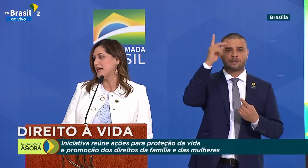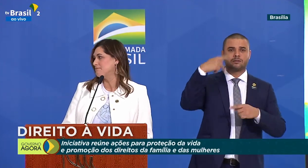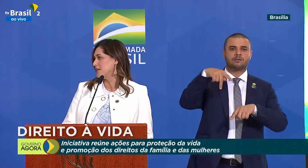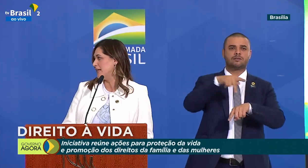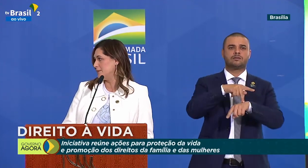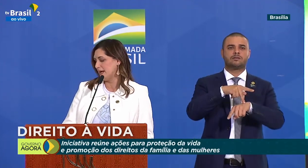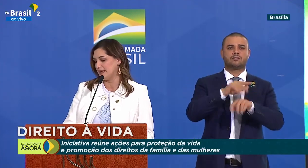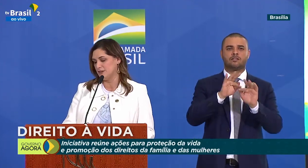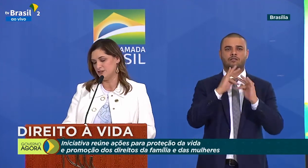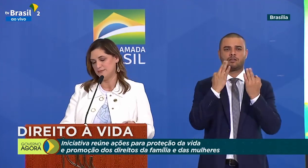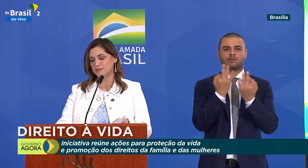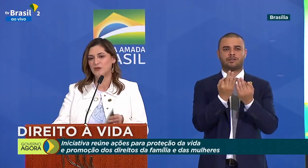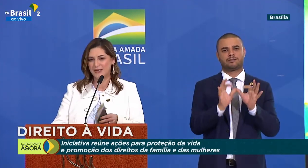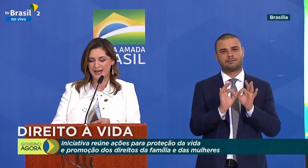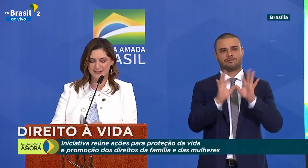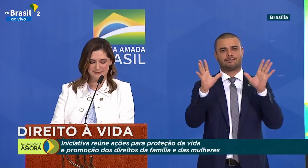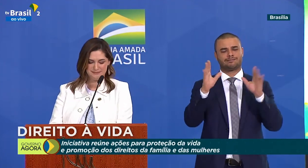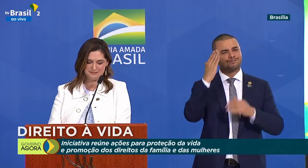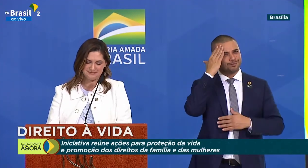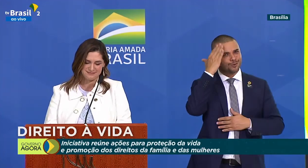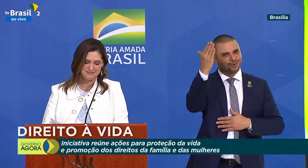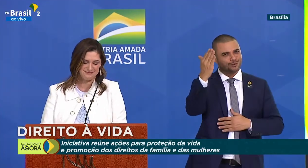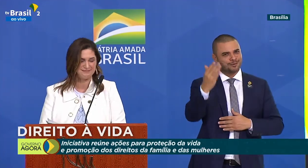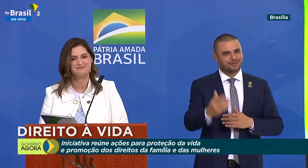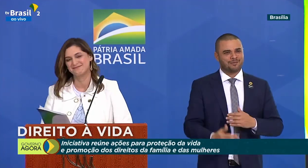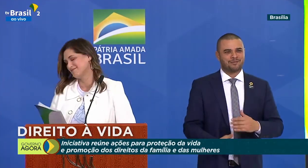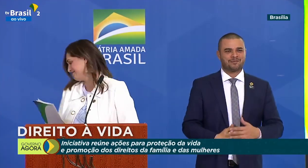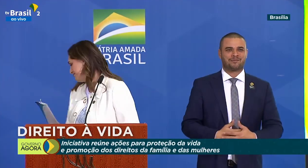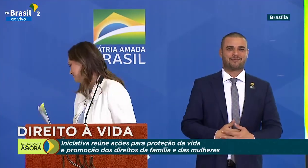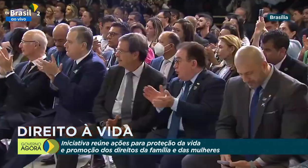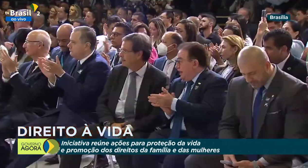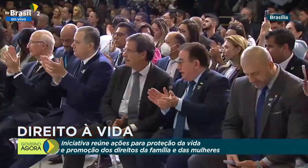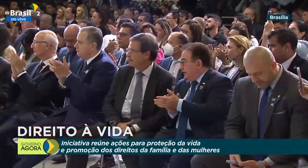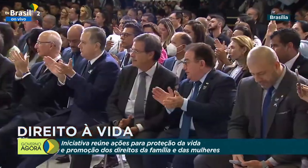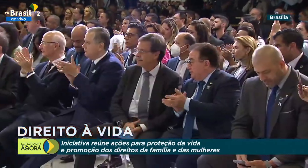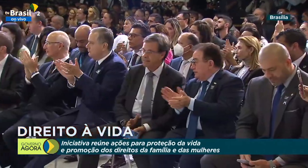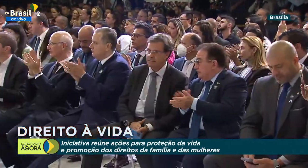família e liberdade Muito obrigado a